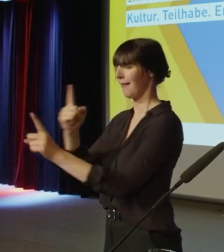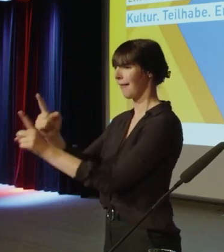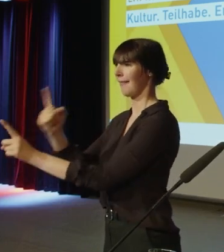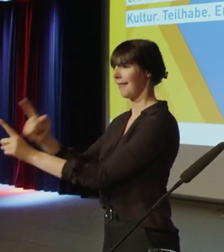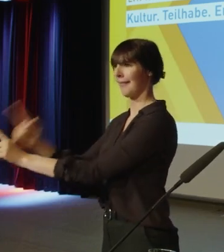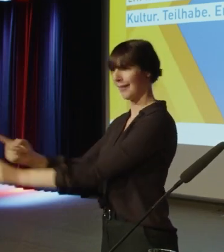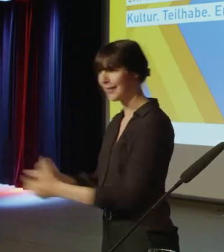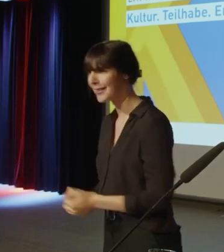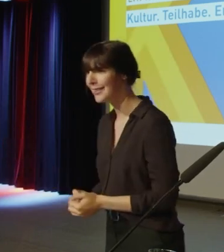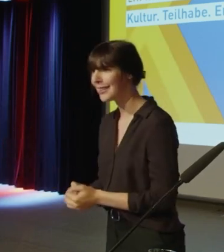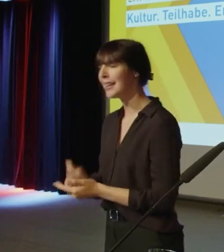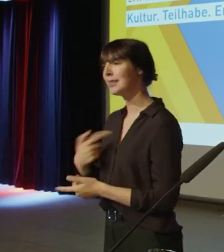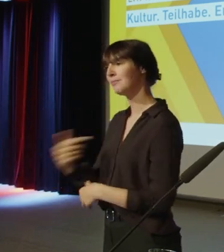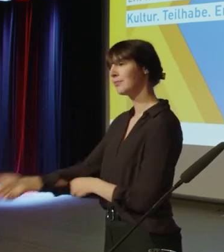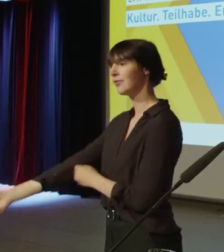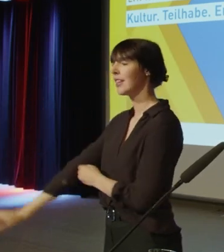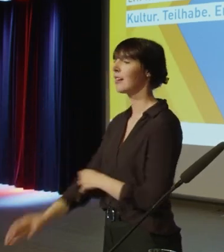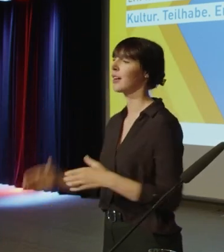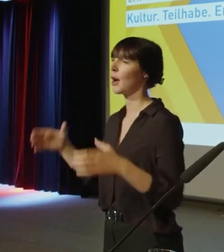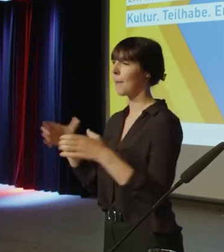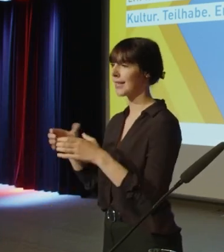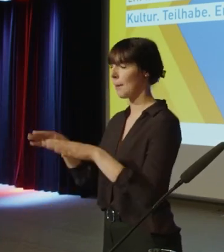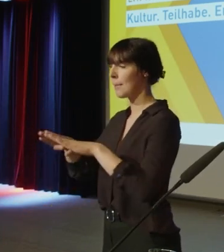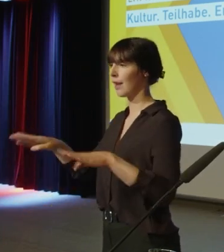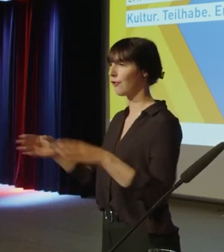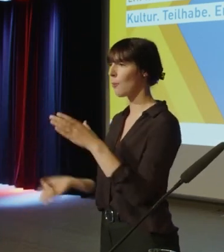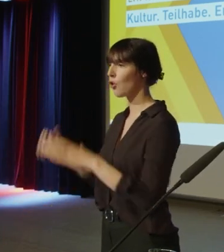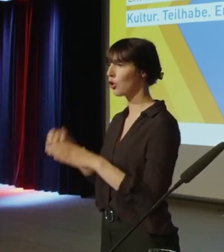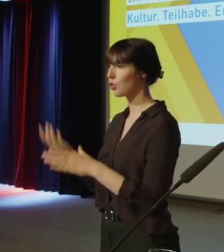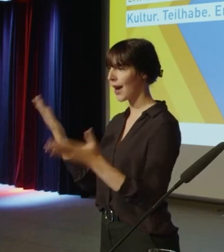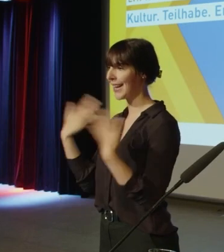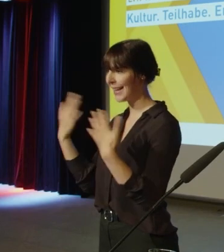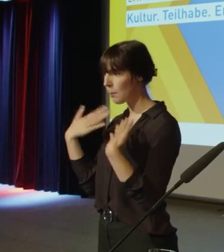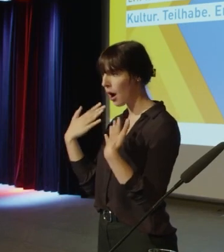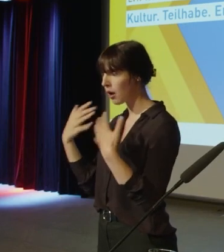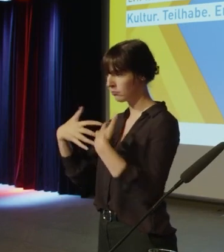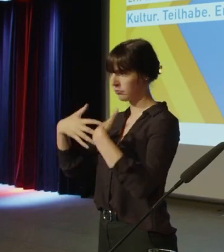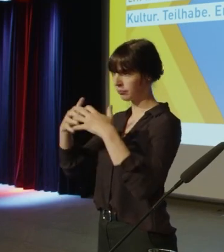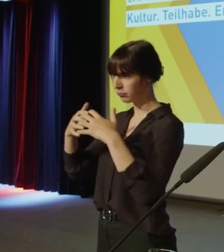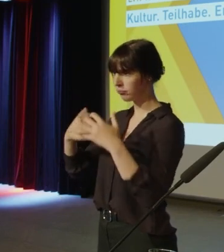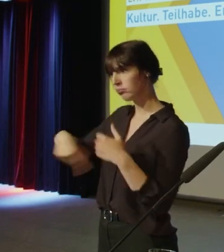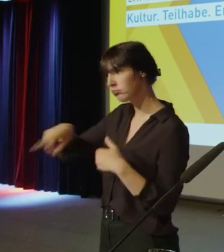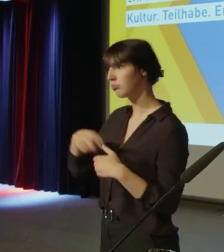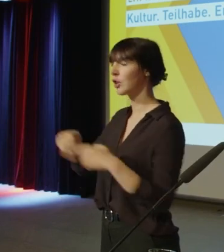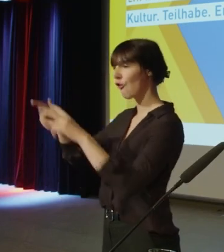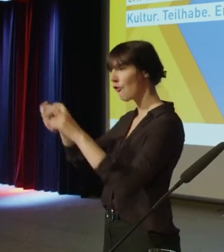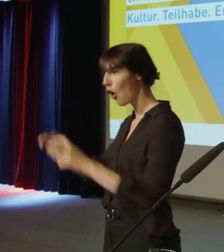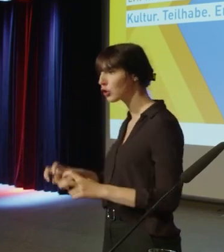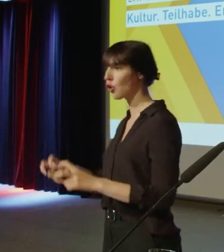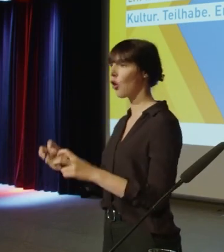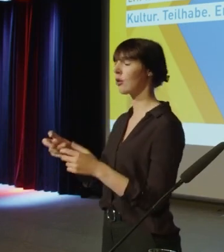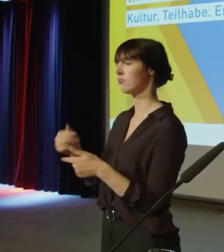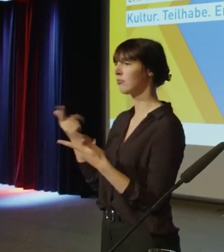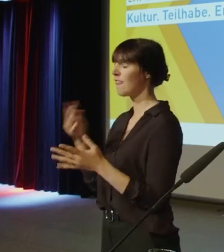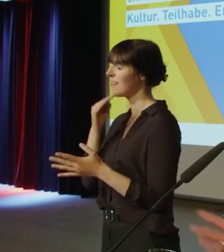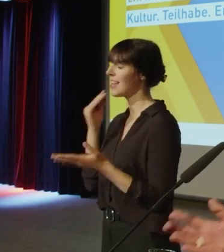Wir haben gemeinsam die Plattform Kulturklima geschaffen. Wir kümmern uns gemeinsam um Provenienzforschung. Wir machen ganz viele